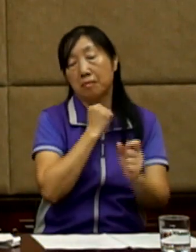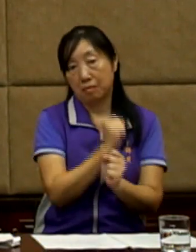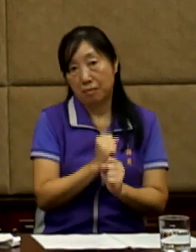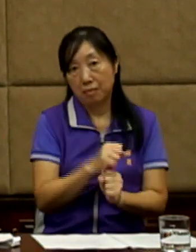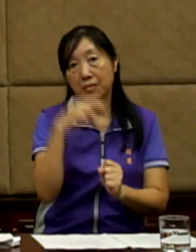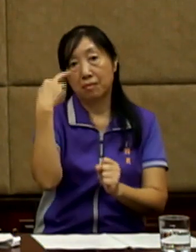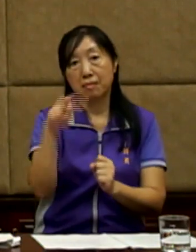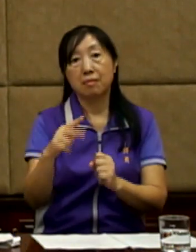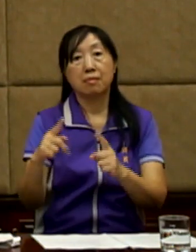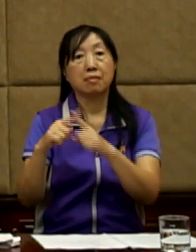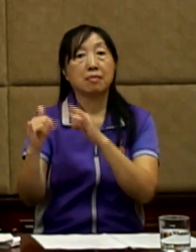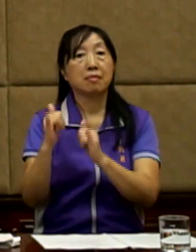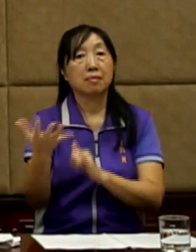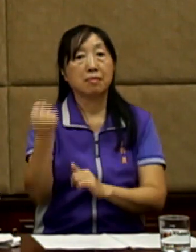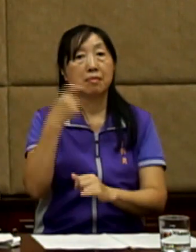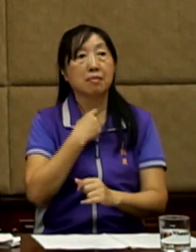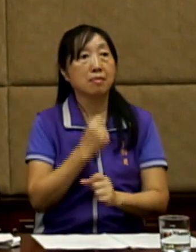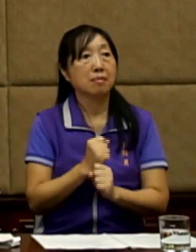问， 等一